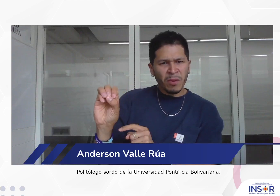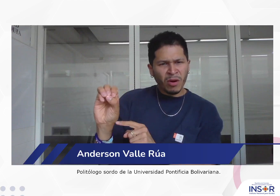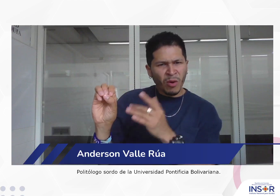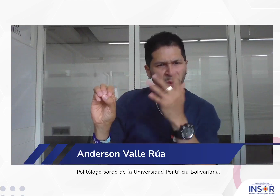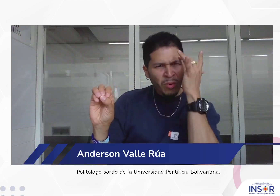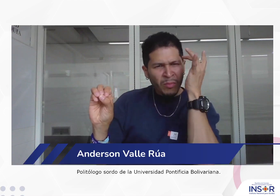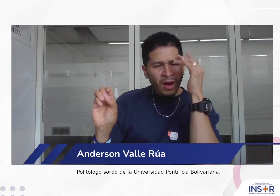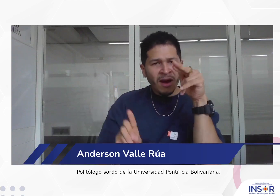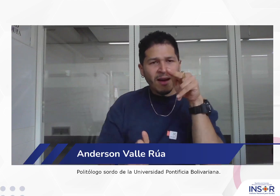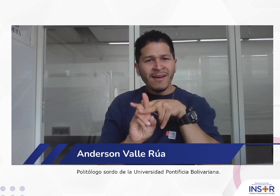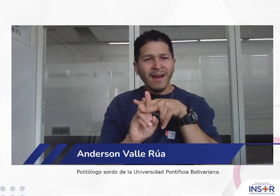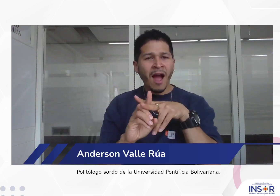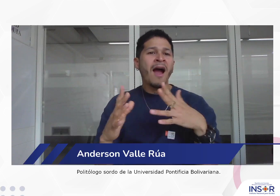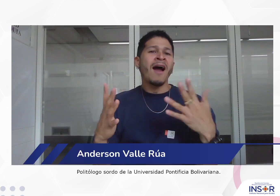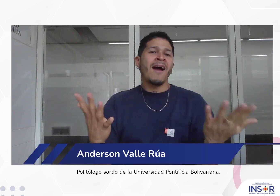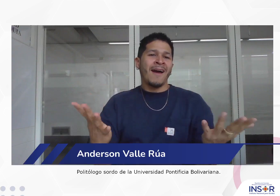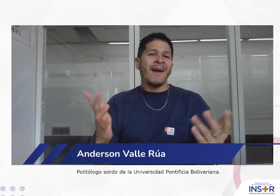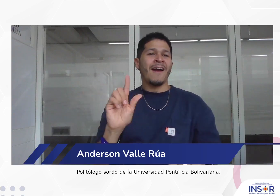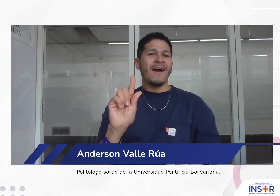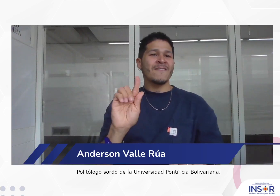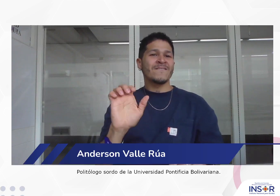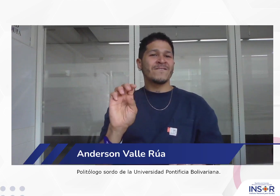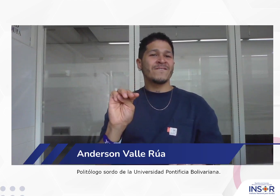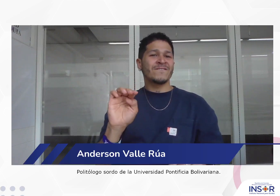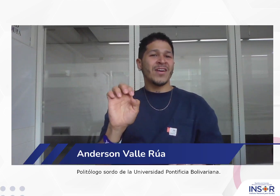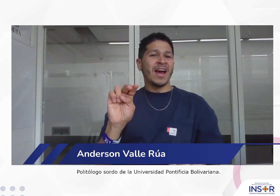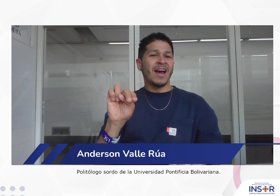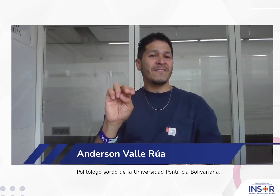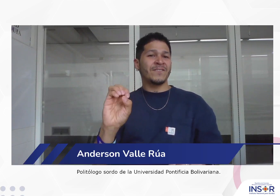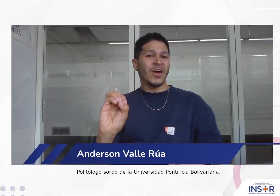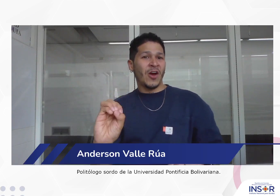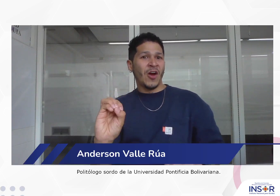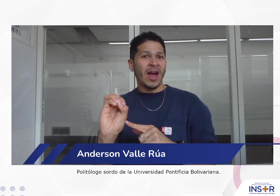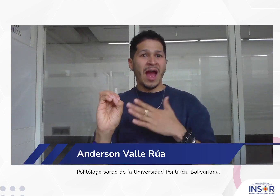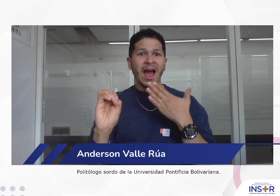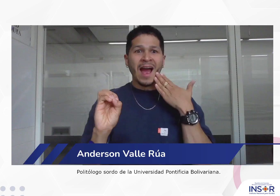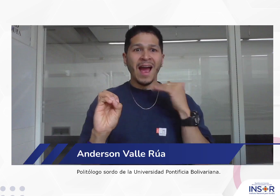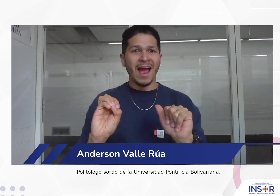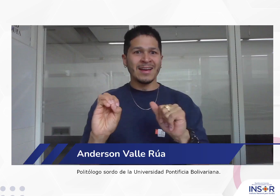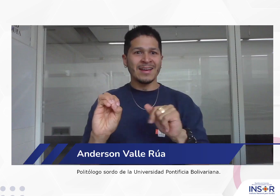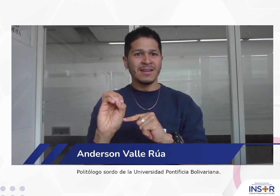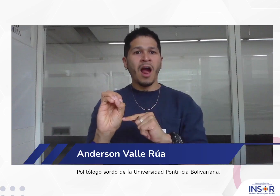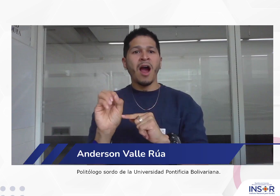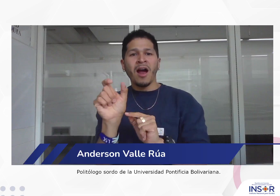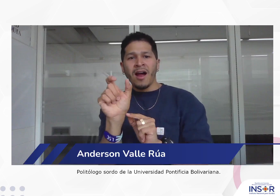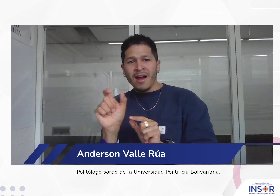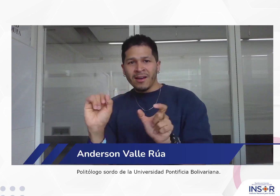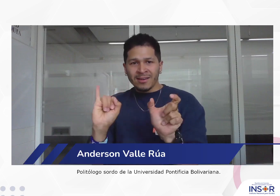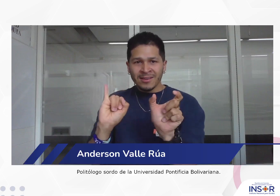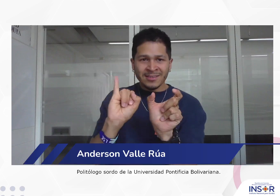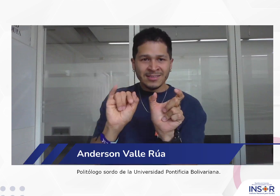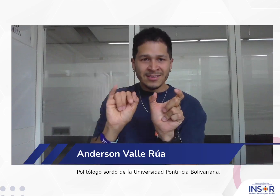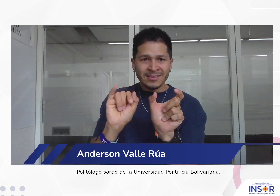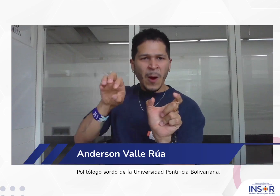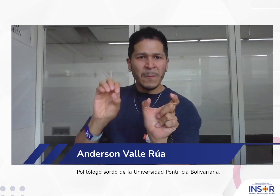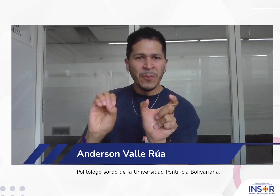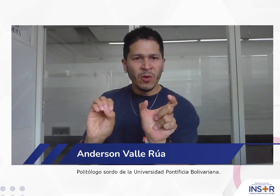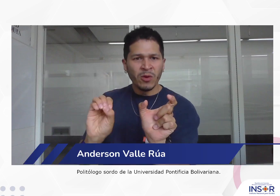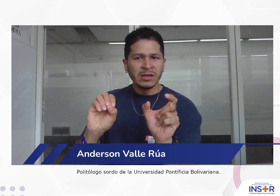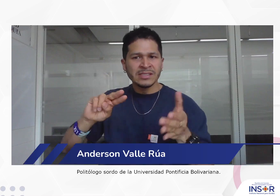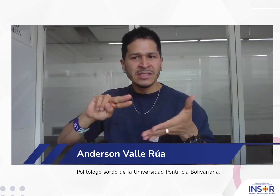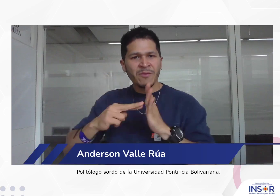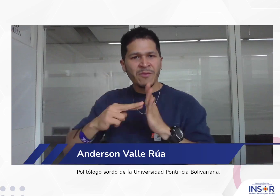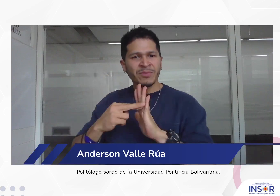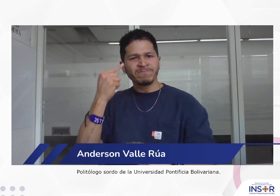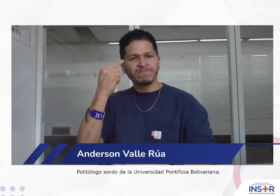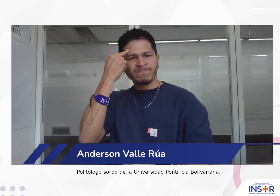esta teoría y todas estas luchas, empecé pensar, se abrió como todo un campo de conocimiento